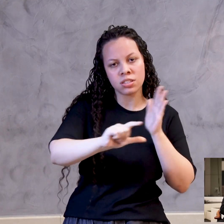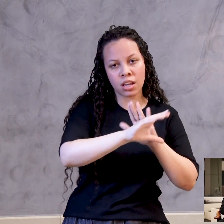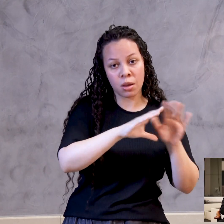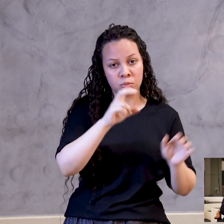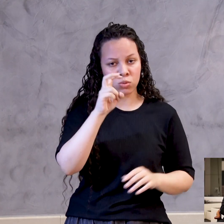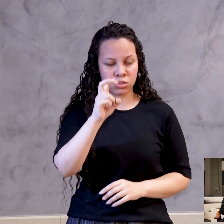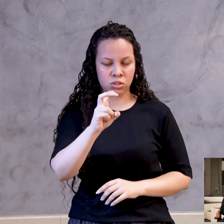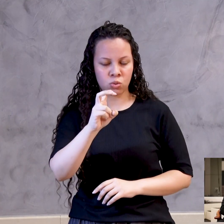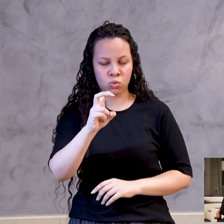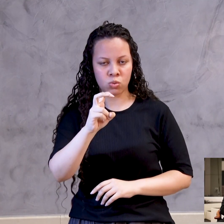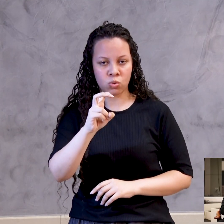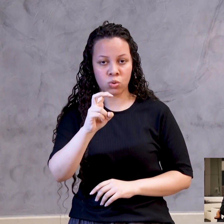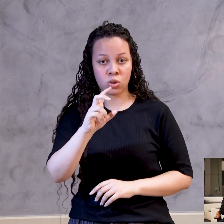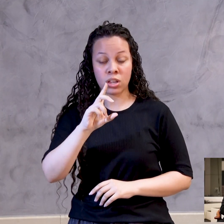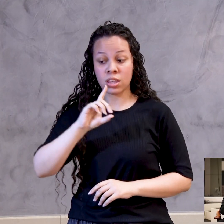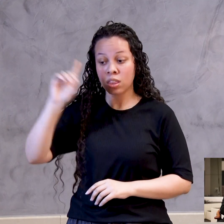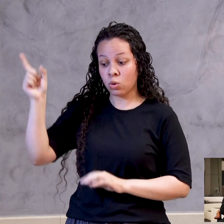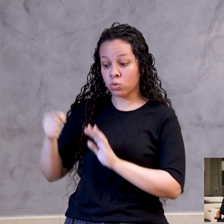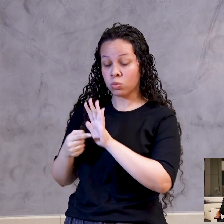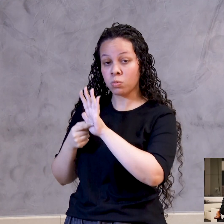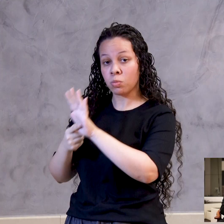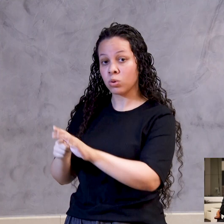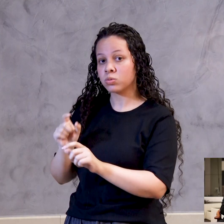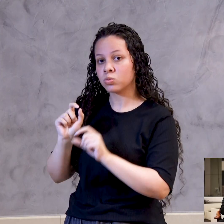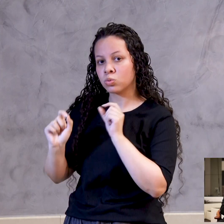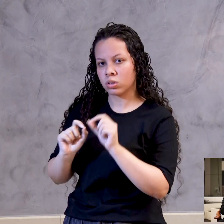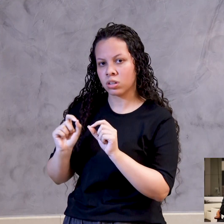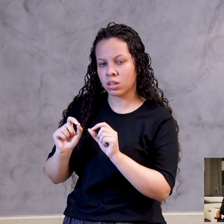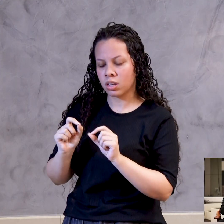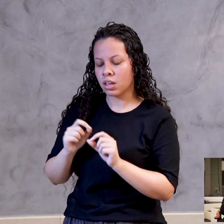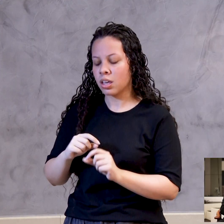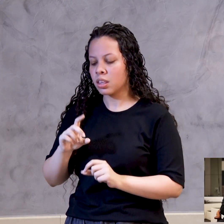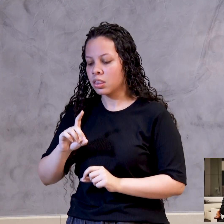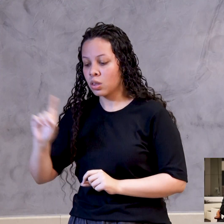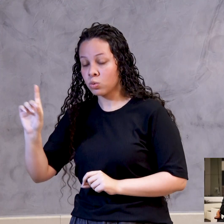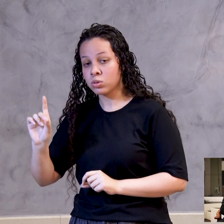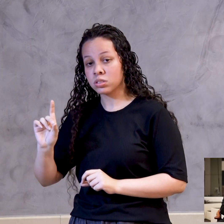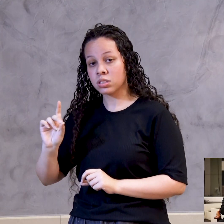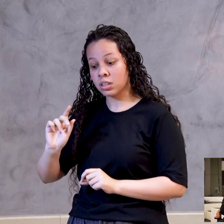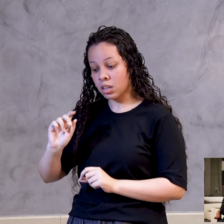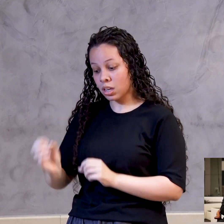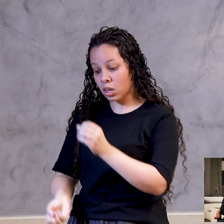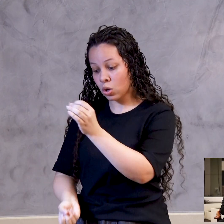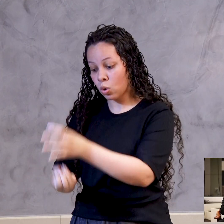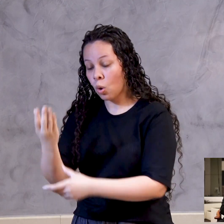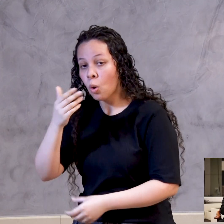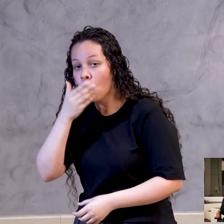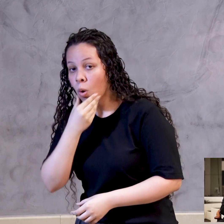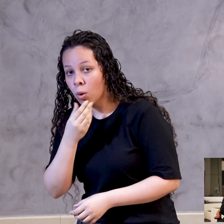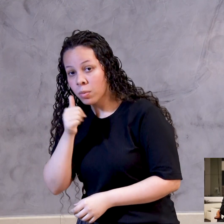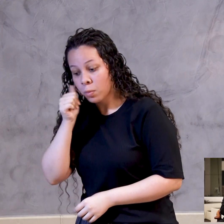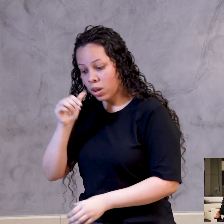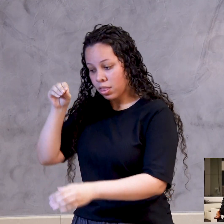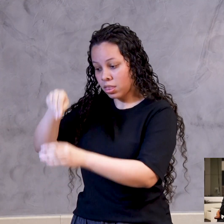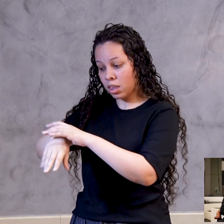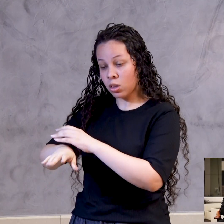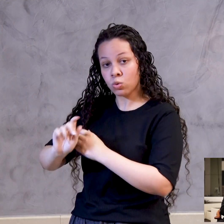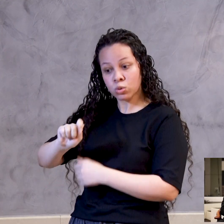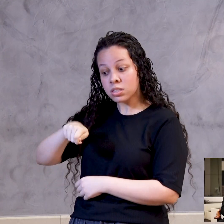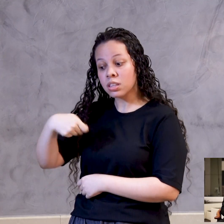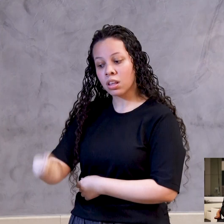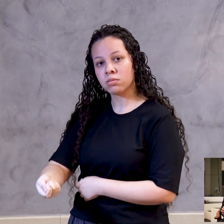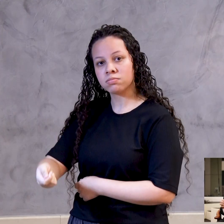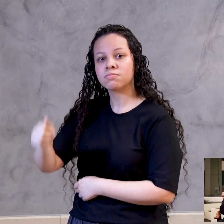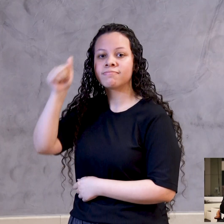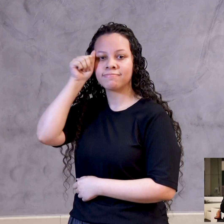que Deus chamou esse macho e fêmea, os criou e os abençoou e chamou seu nome Adão.